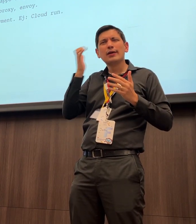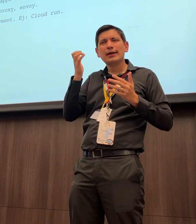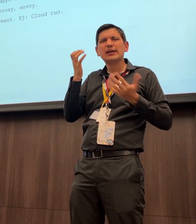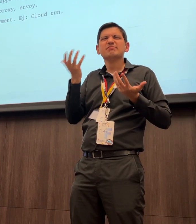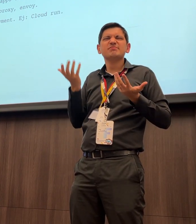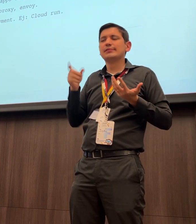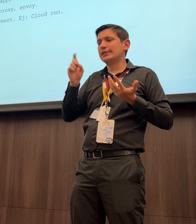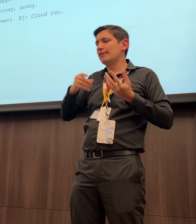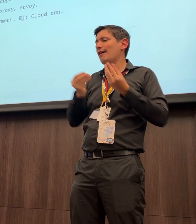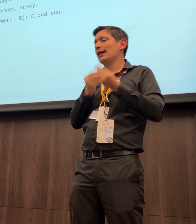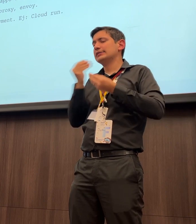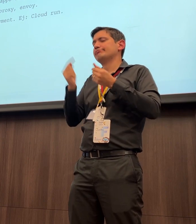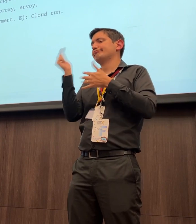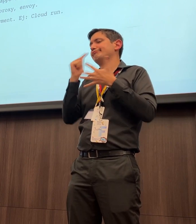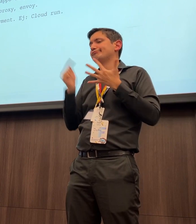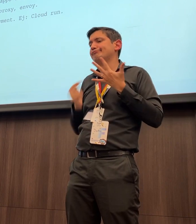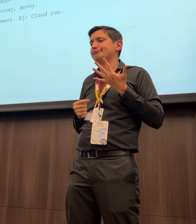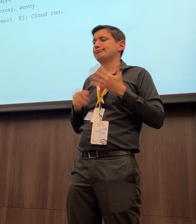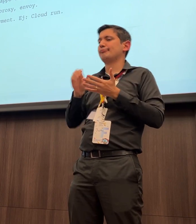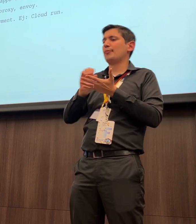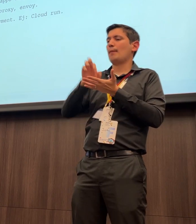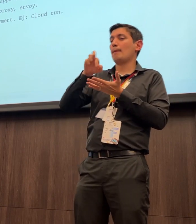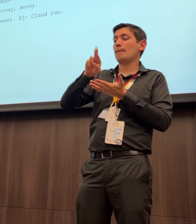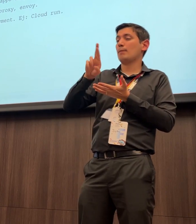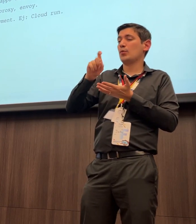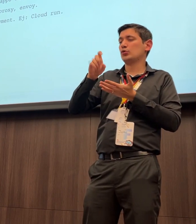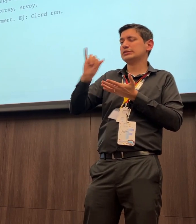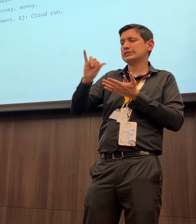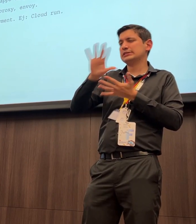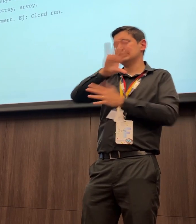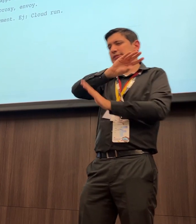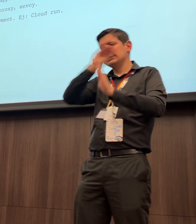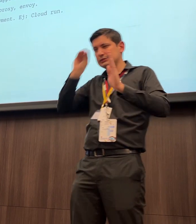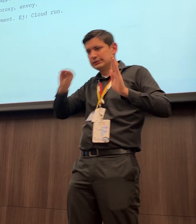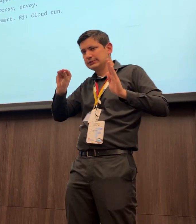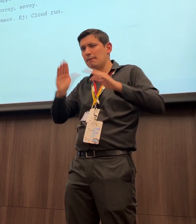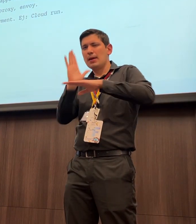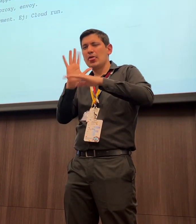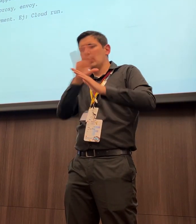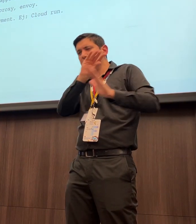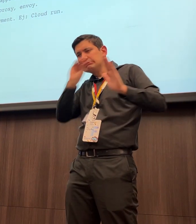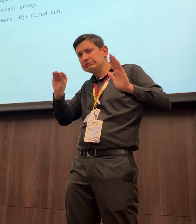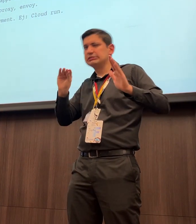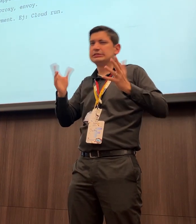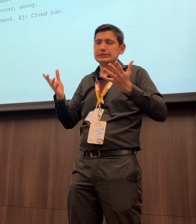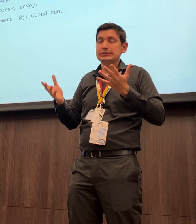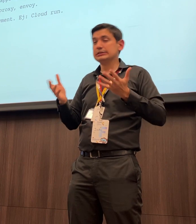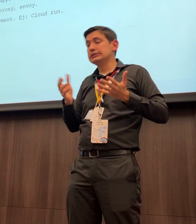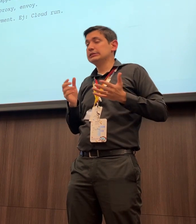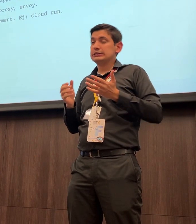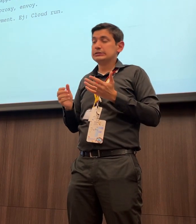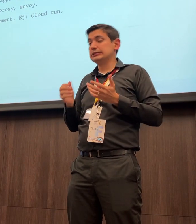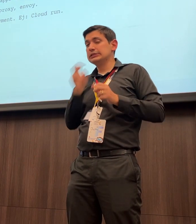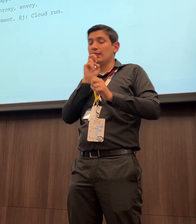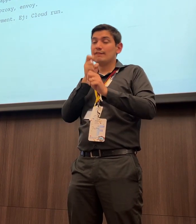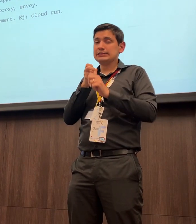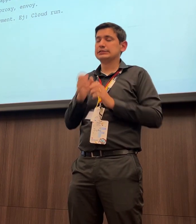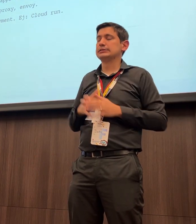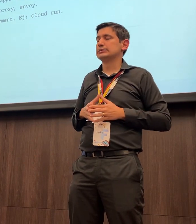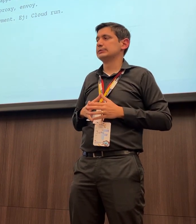poco de cosas, como por ejemplo meter un proxy en el medio, Envoy, y tal. Eso básicamente complejiza un poco más el